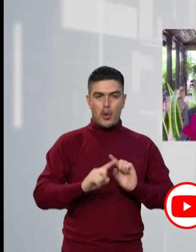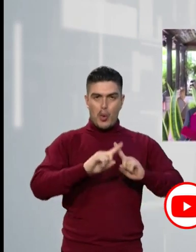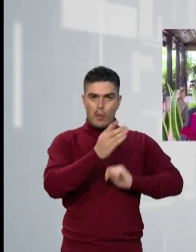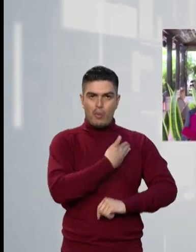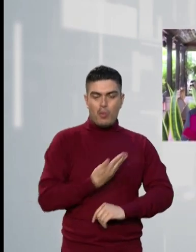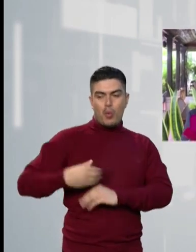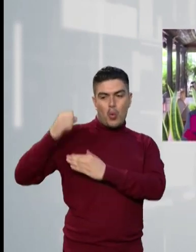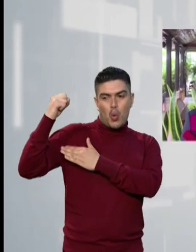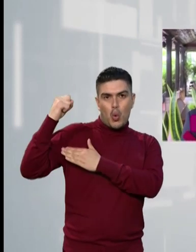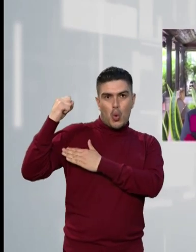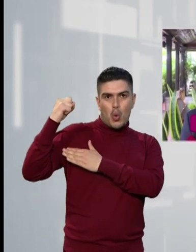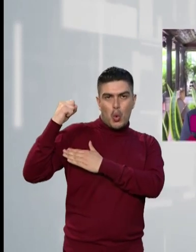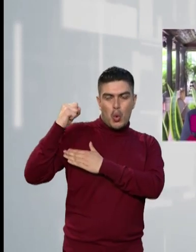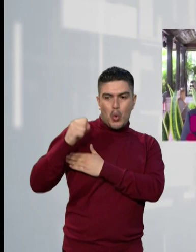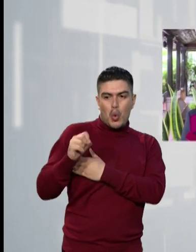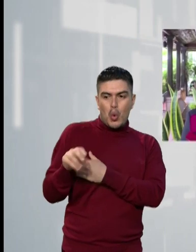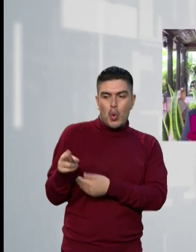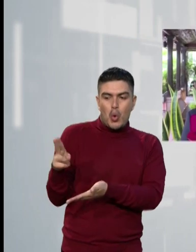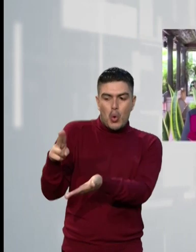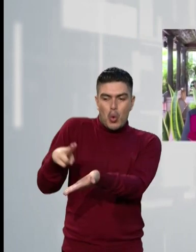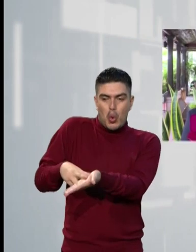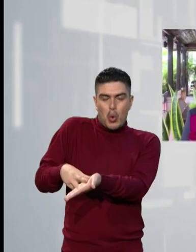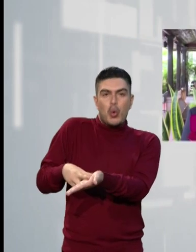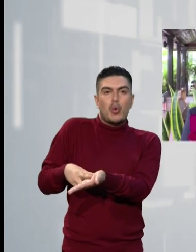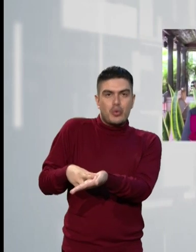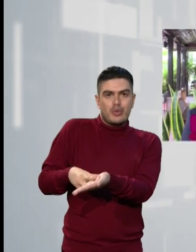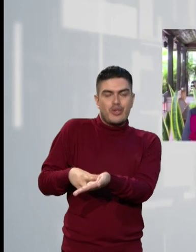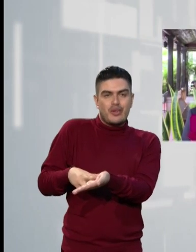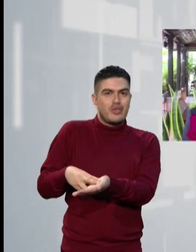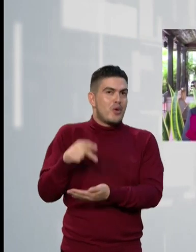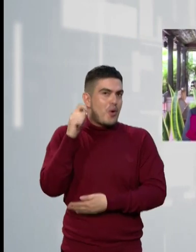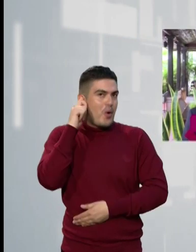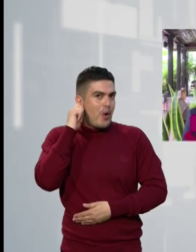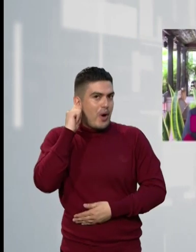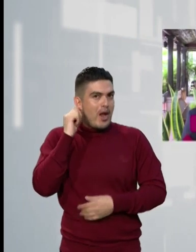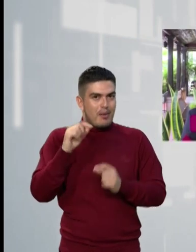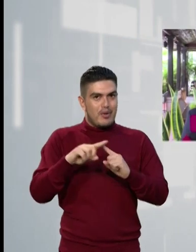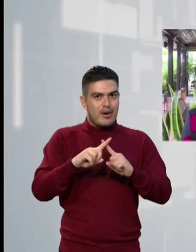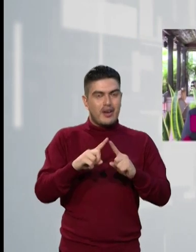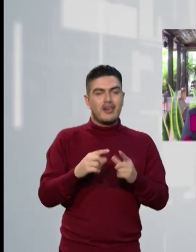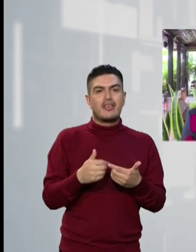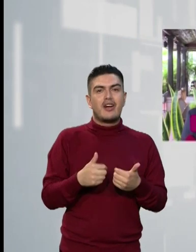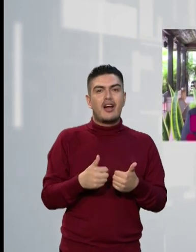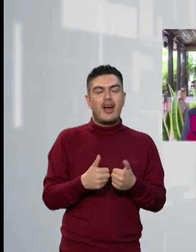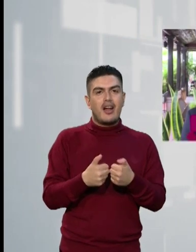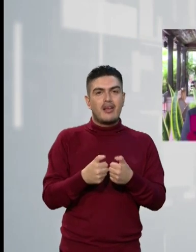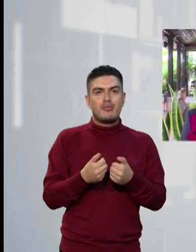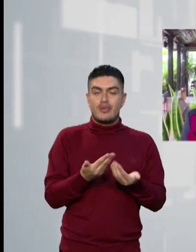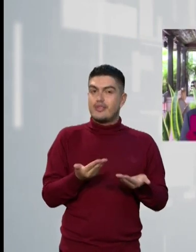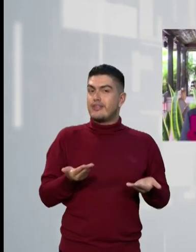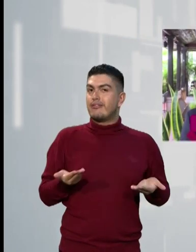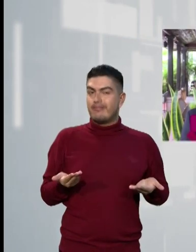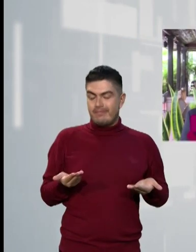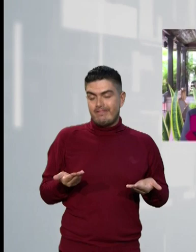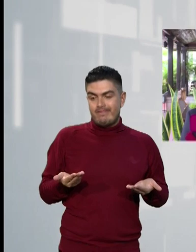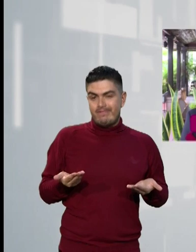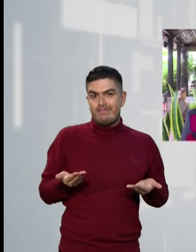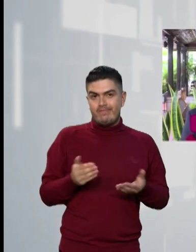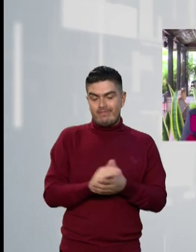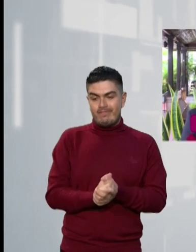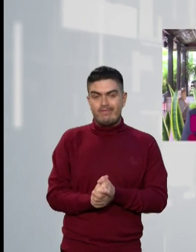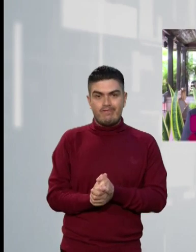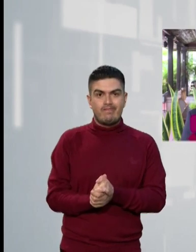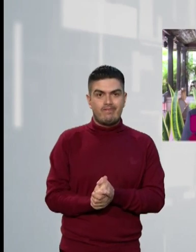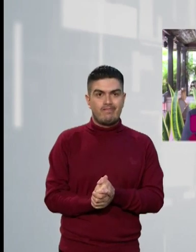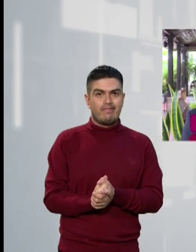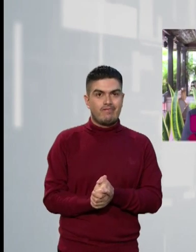no es por un vínculo Si no es por un regalo Si no es por un premio Si no es por por porque él se ganó algo que él algo hizo para que su esposa ahora